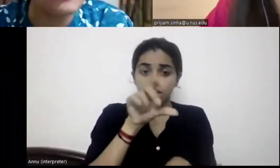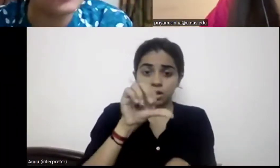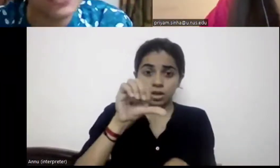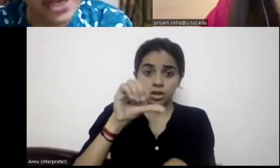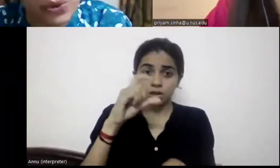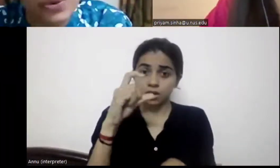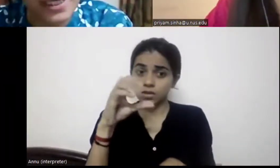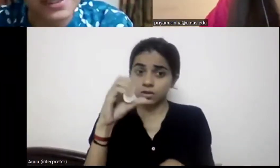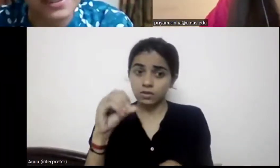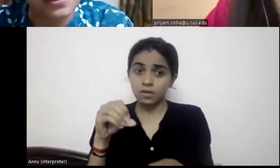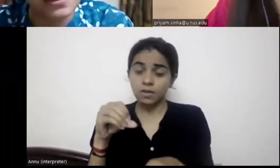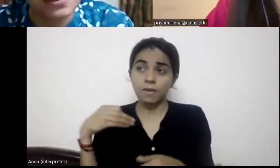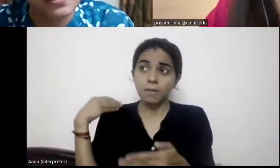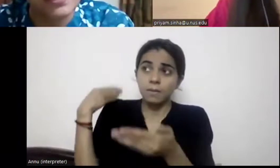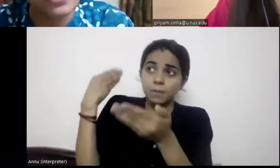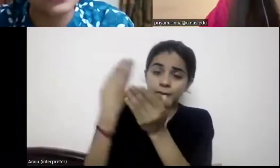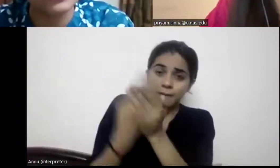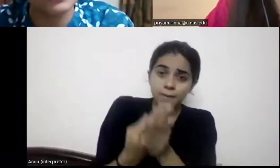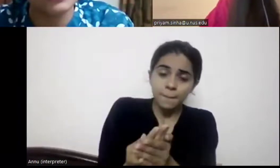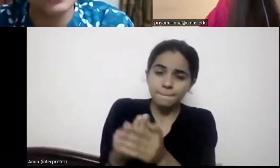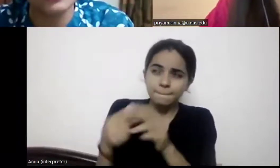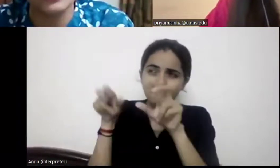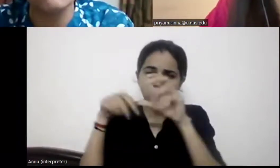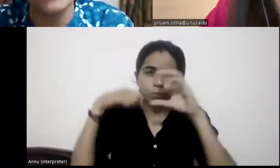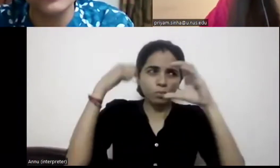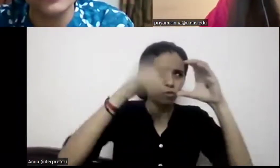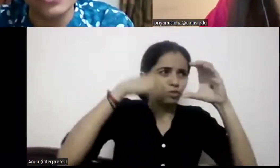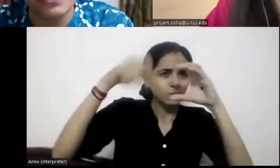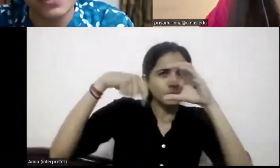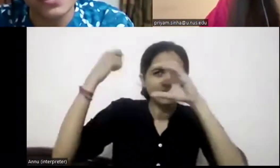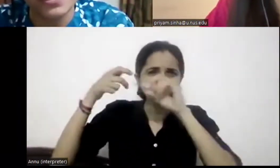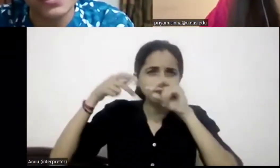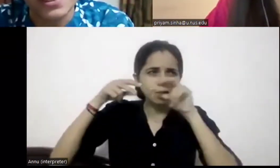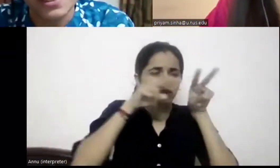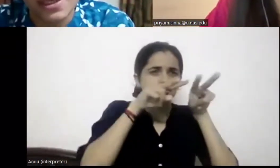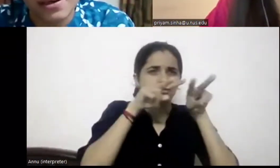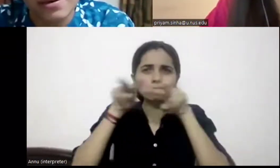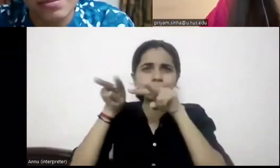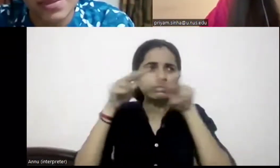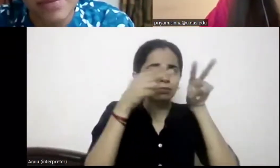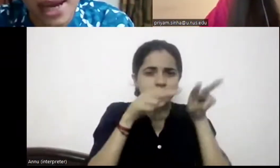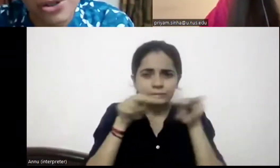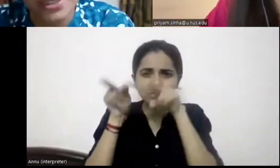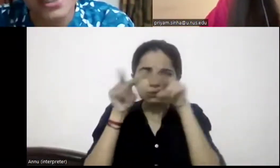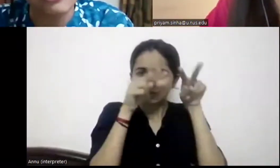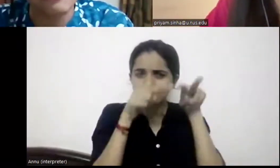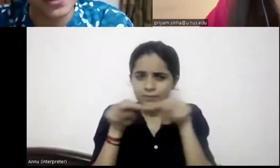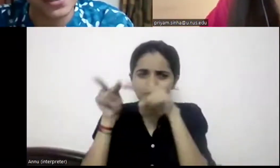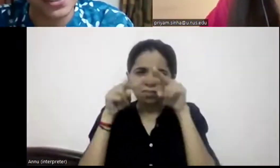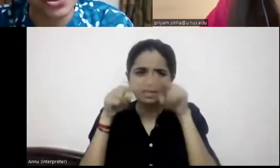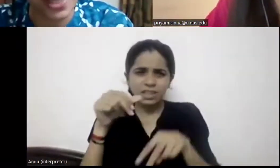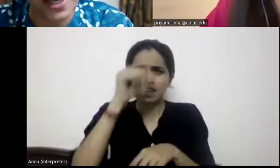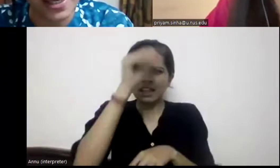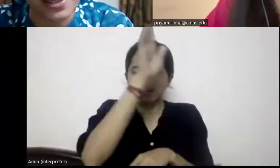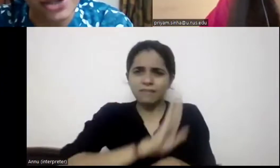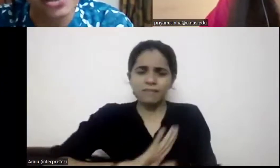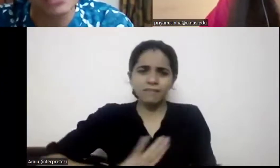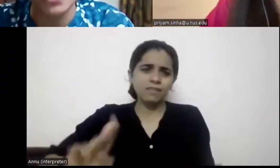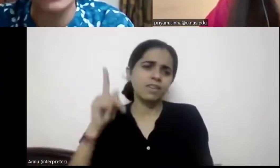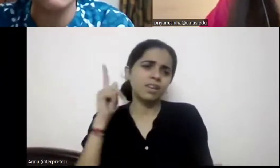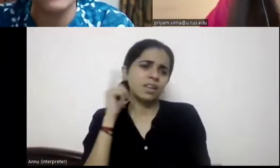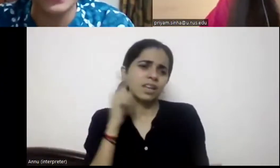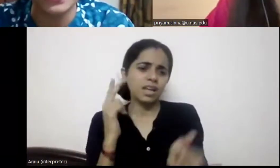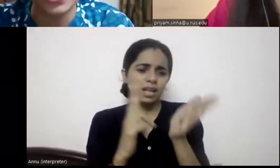1970s I was trying to trace it, that when there was this National Deaf Federation आया,